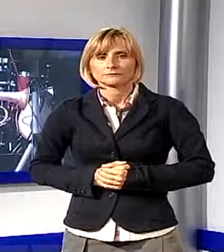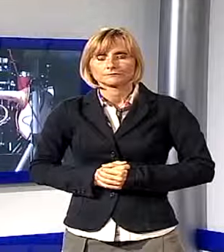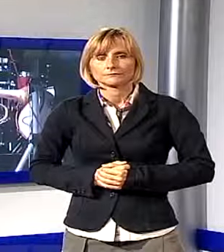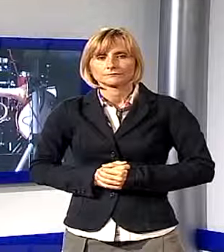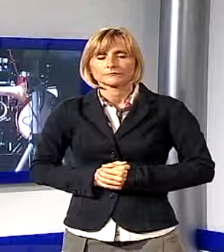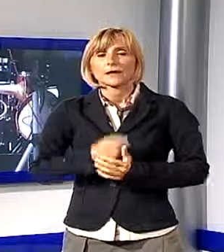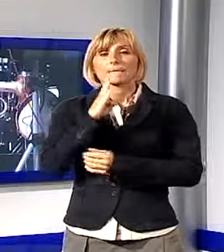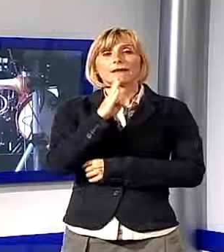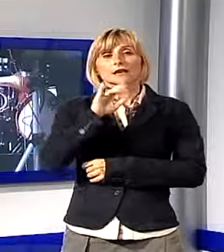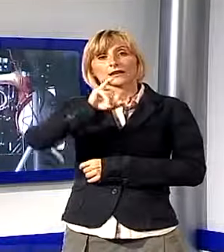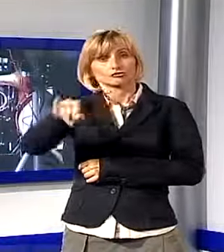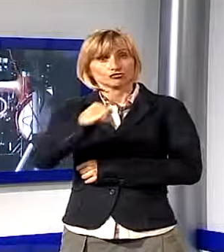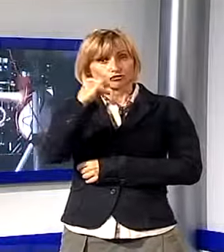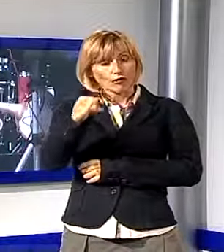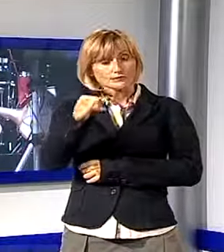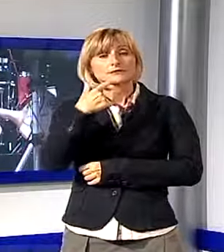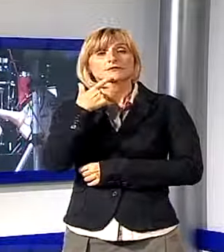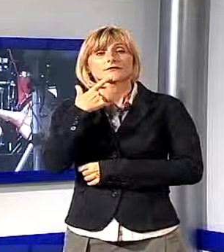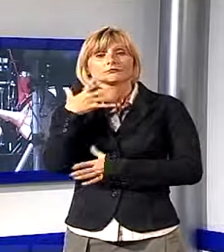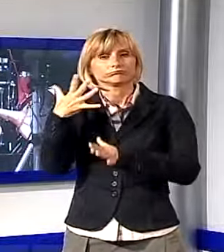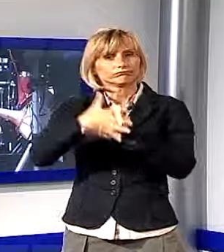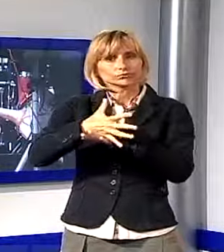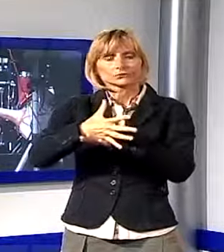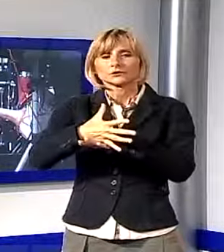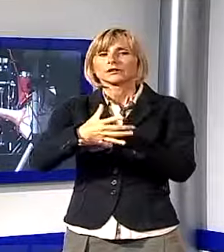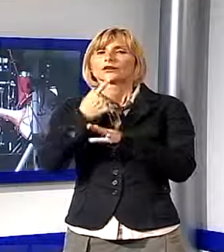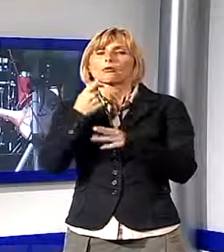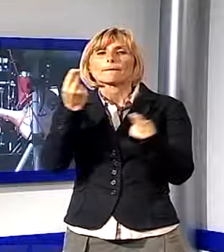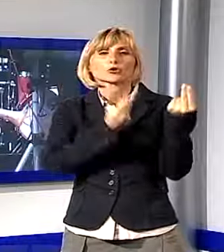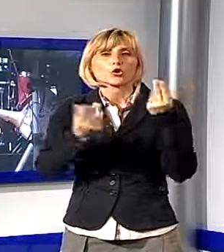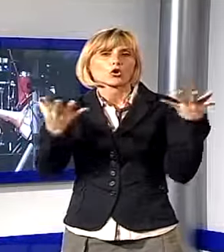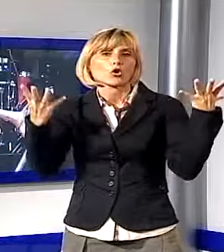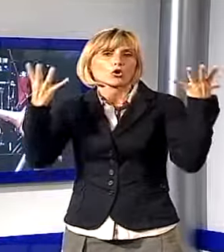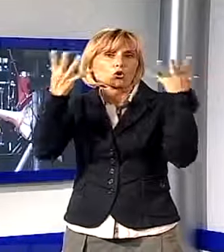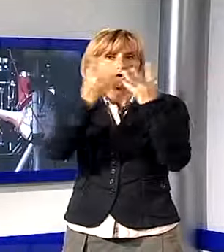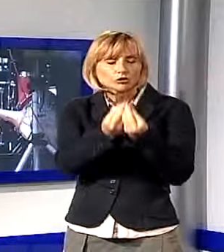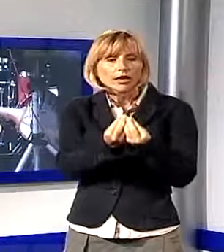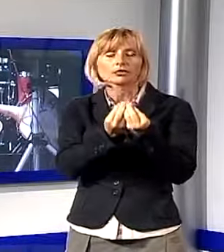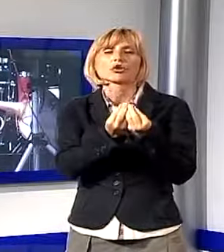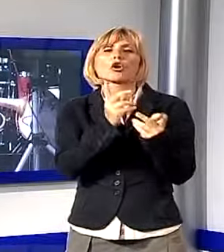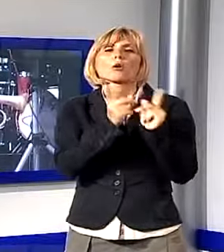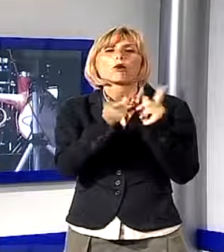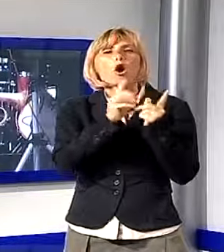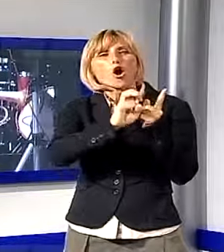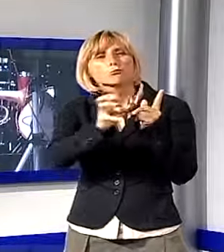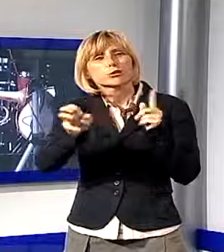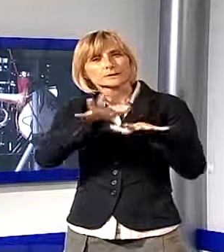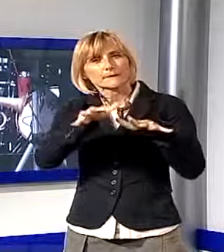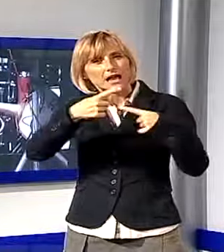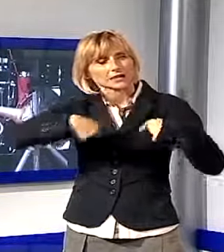Barga Jazz entra così a pieno titolo nel progetto che unisce suoni e voci dei diversi popoli del Mare Nostrum e coinvolge importanti